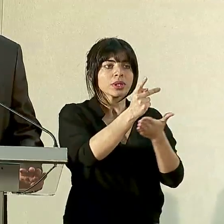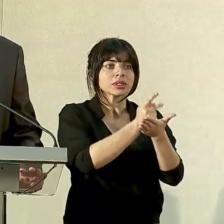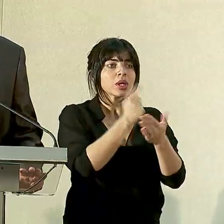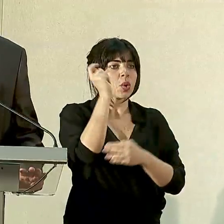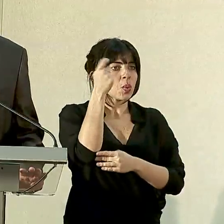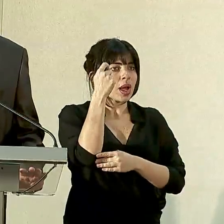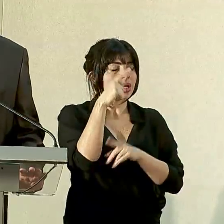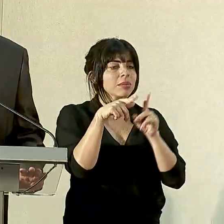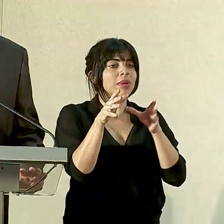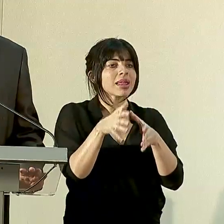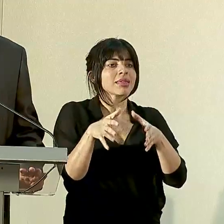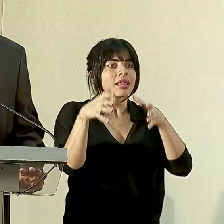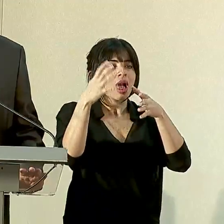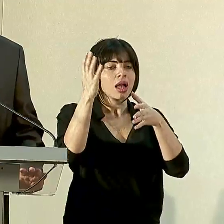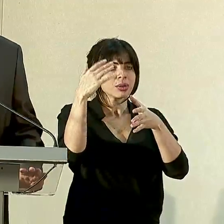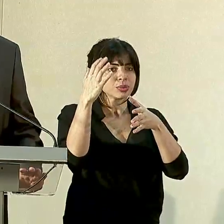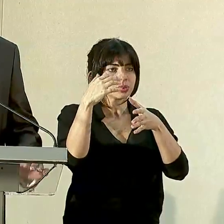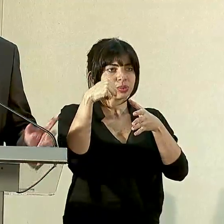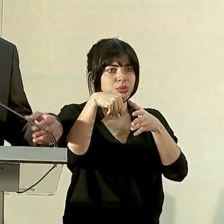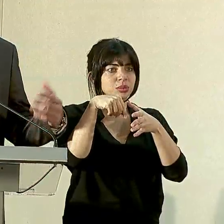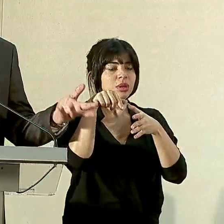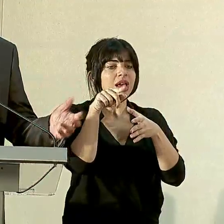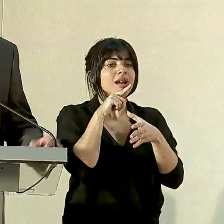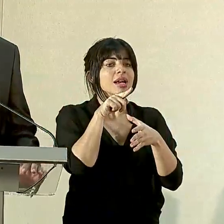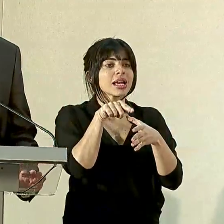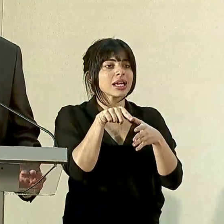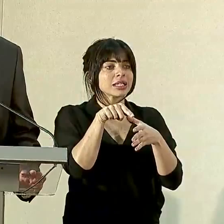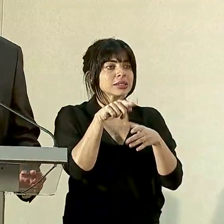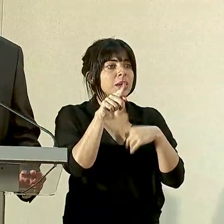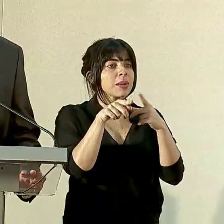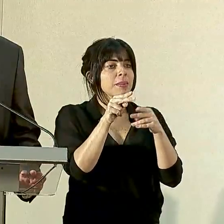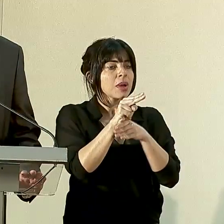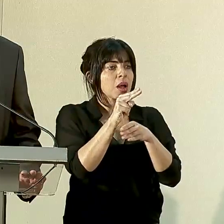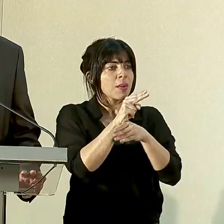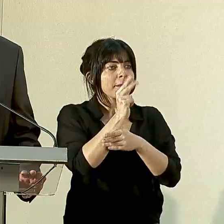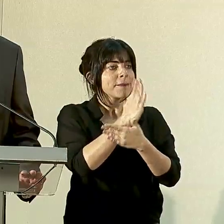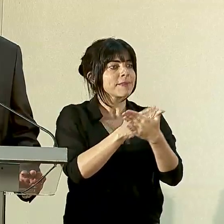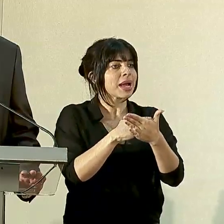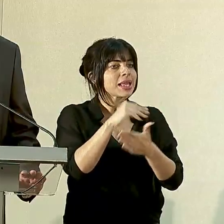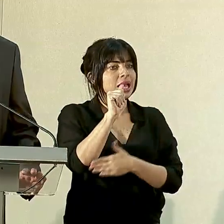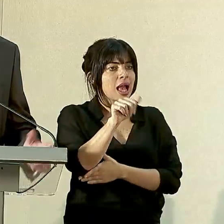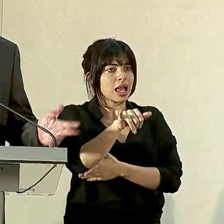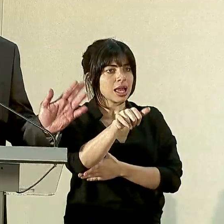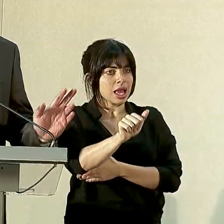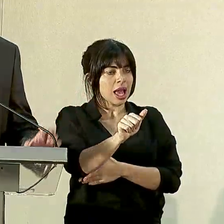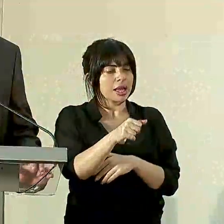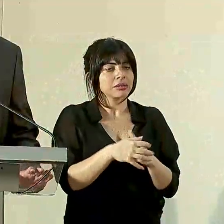y tanques de almacenamiento, los cuales se estarán ejecutando por parte de la IA